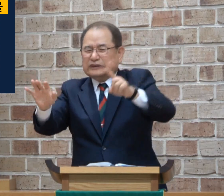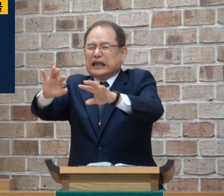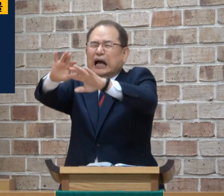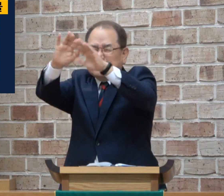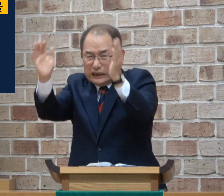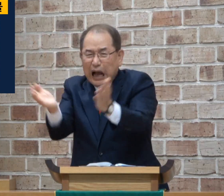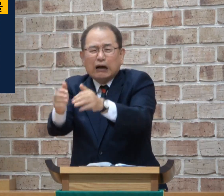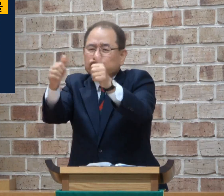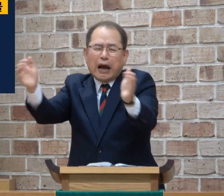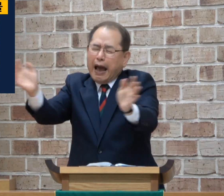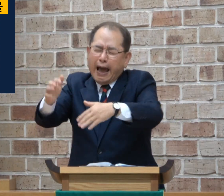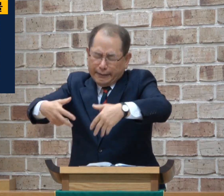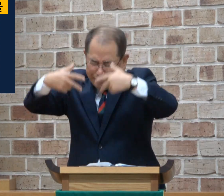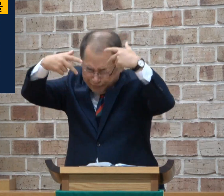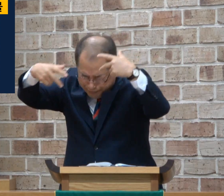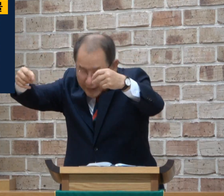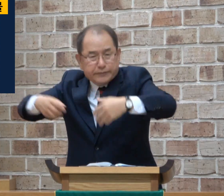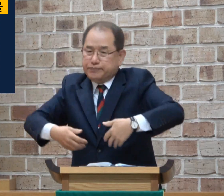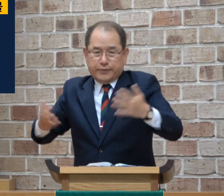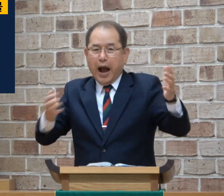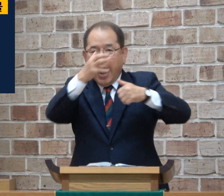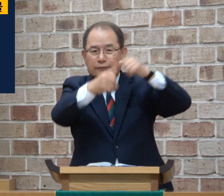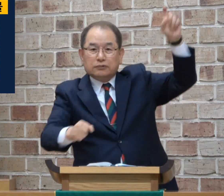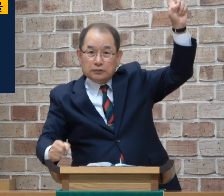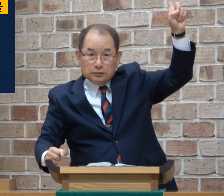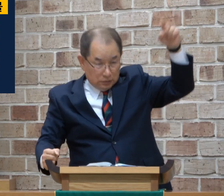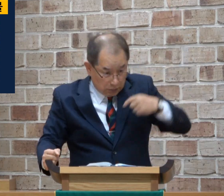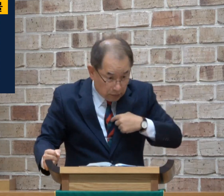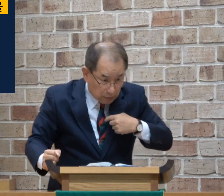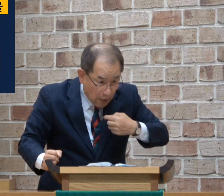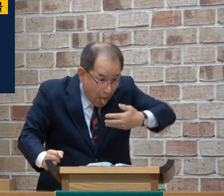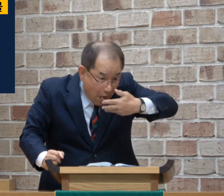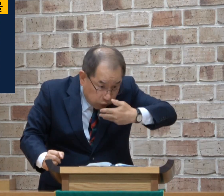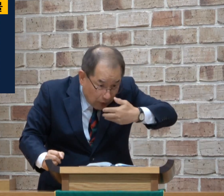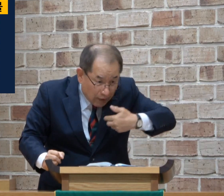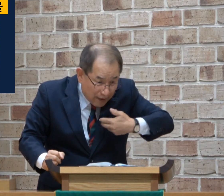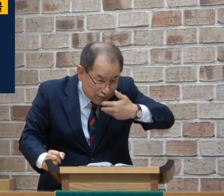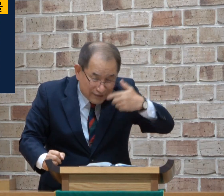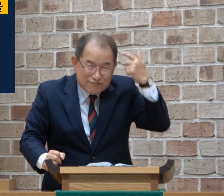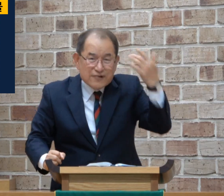우상은 섬기지 않겠습니다. 왕이 자신을 무시했다고 생각해서